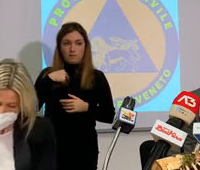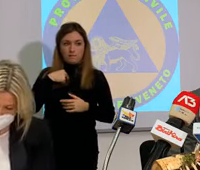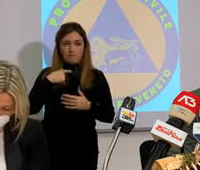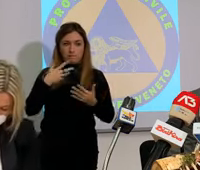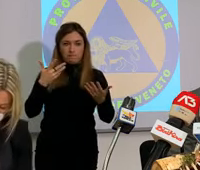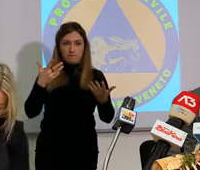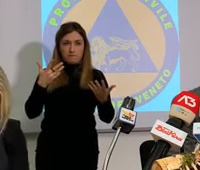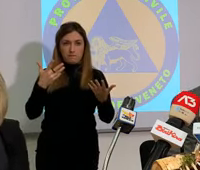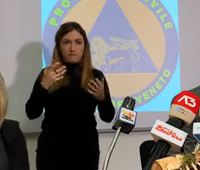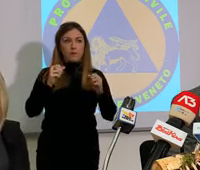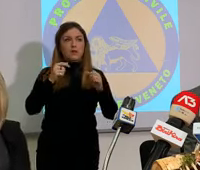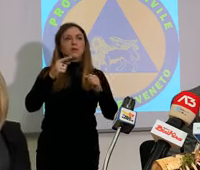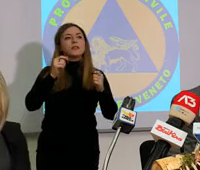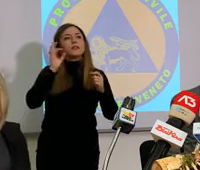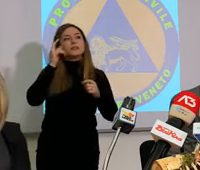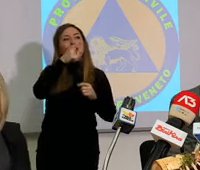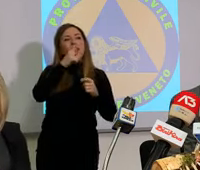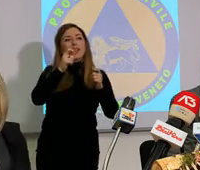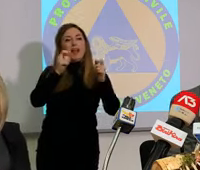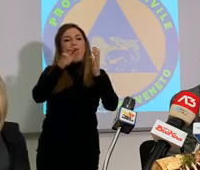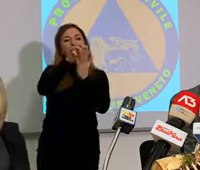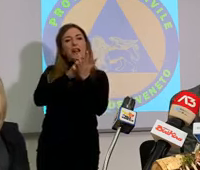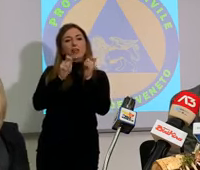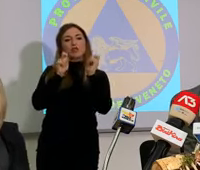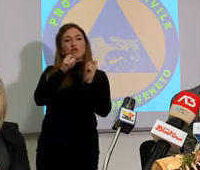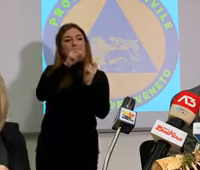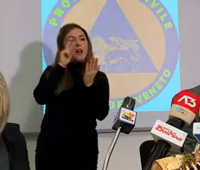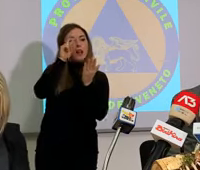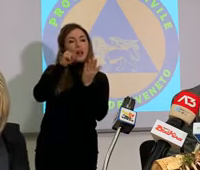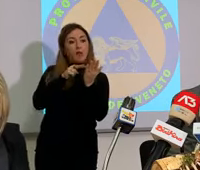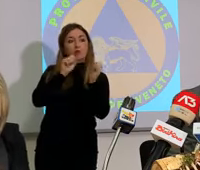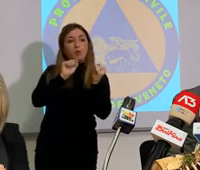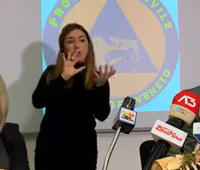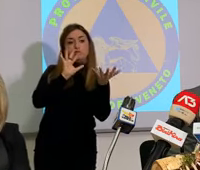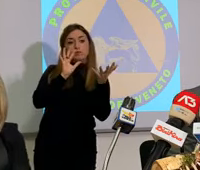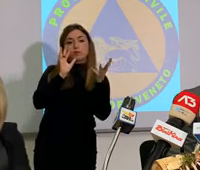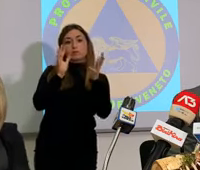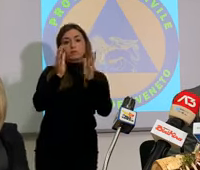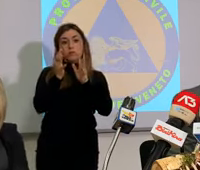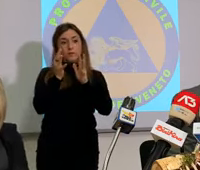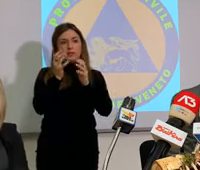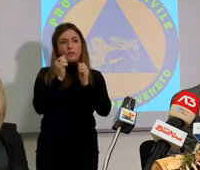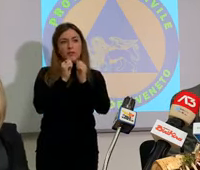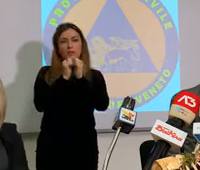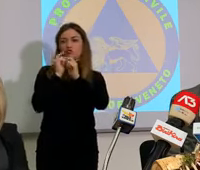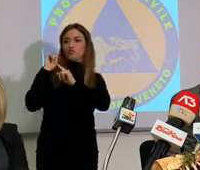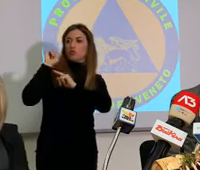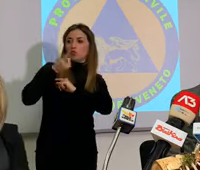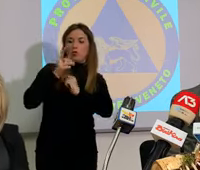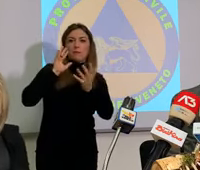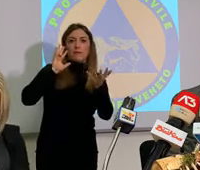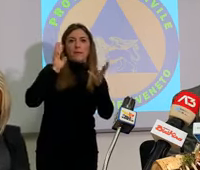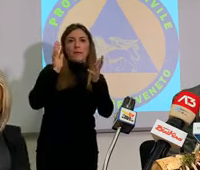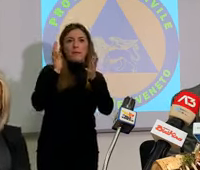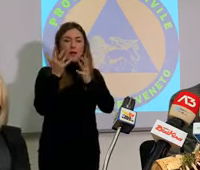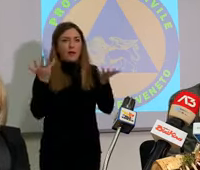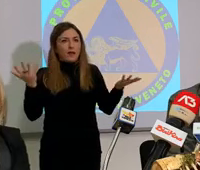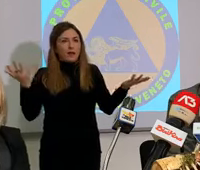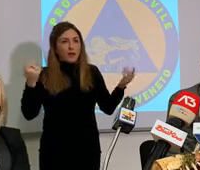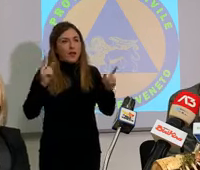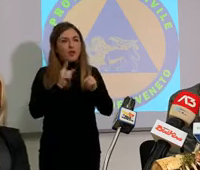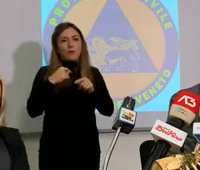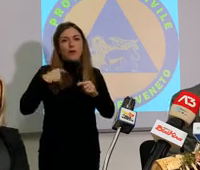c'è un'evoluzione della dinamica c'è da qui a giugno cadrà di tutto c'è qui non è che non abbiamo ben chiaro